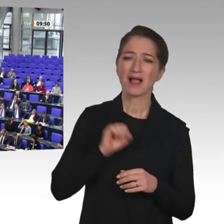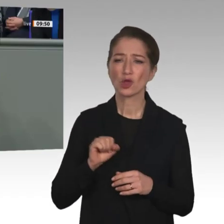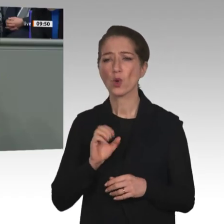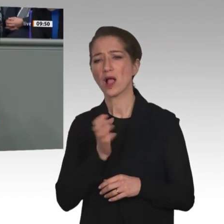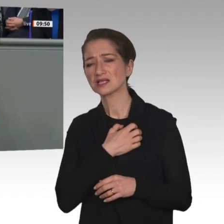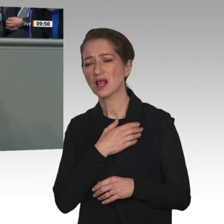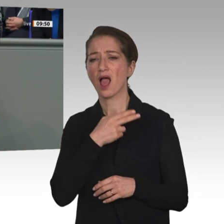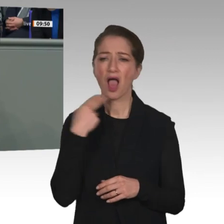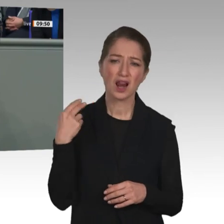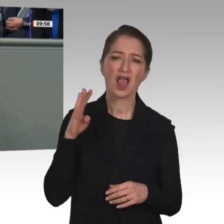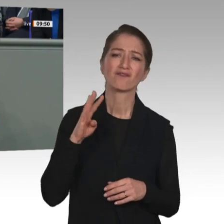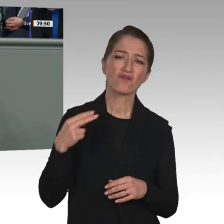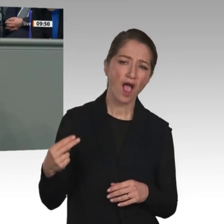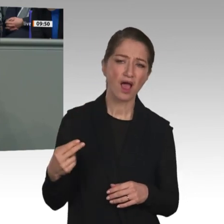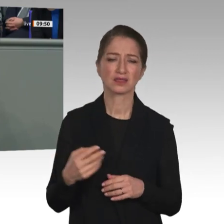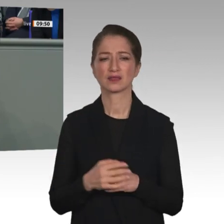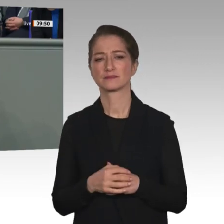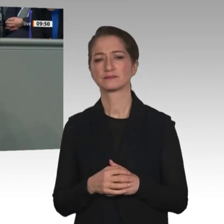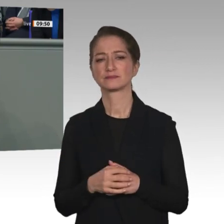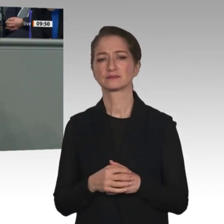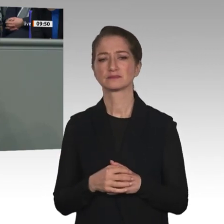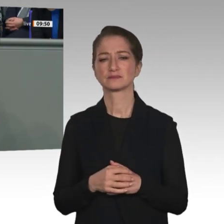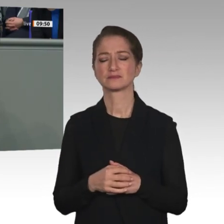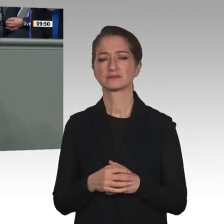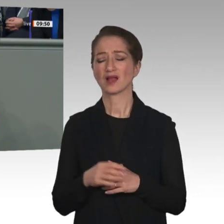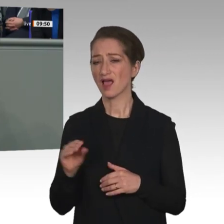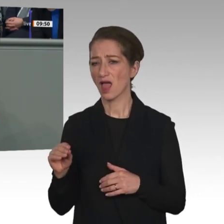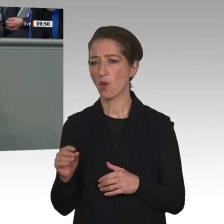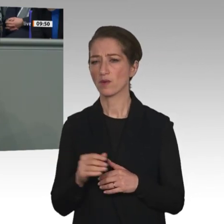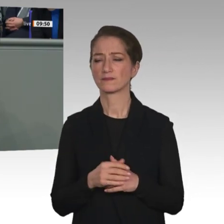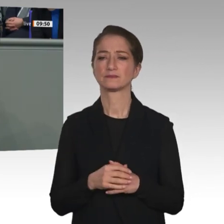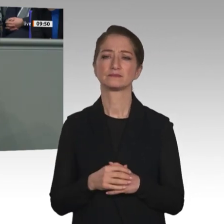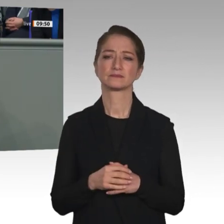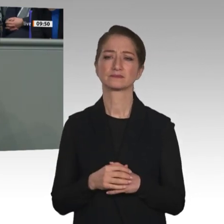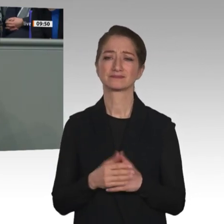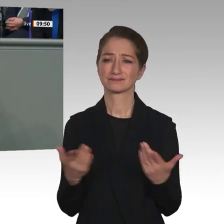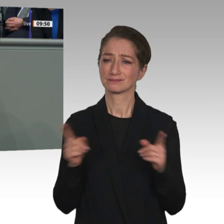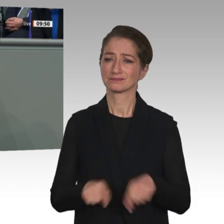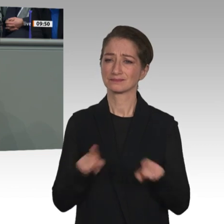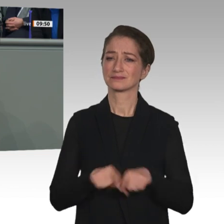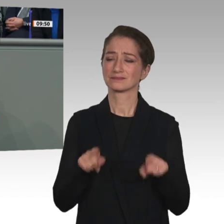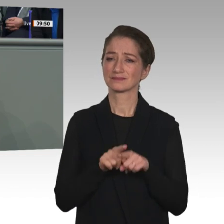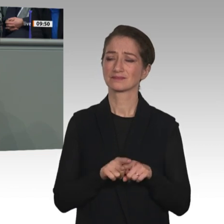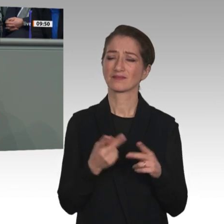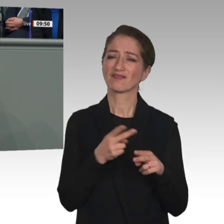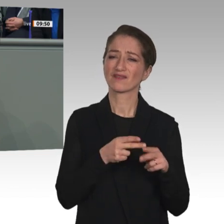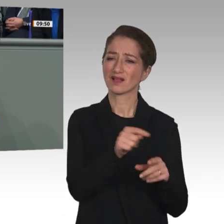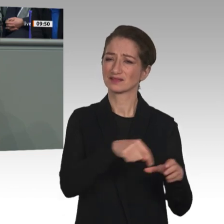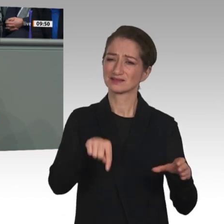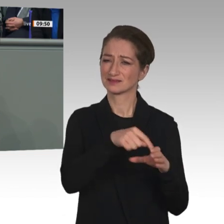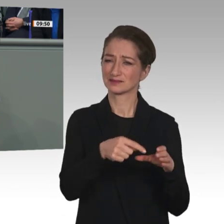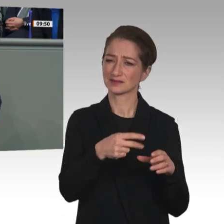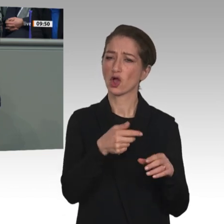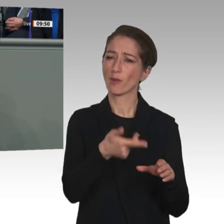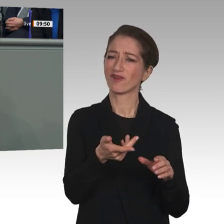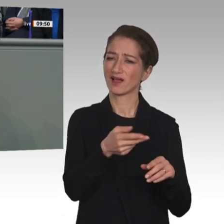Halle, Wolfhagen oder Hanau? Wir sind den Angehörigen der Opfer eine Antwort schuldig und nach jedem neuen Opfer des Rassismus wird